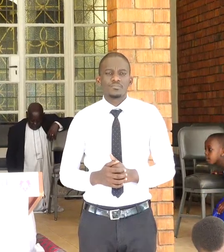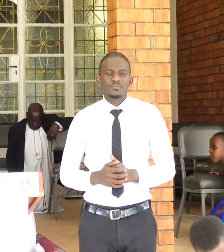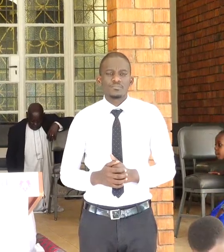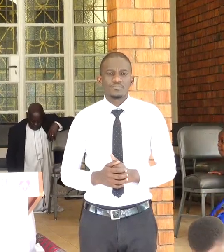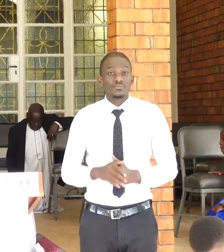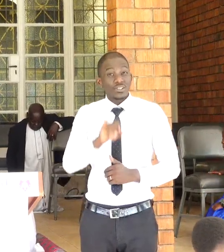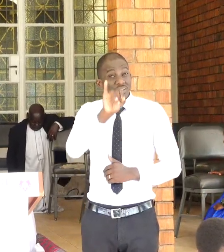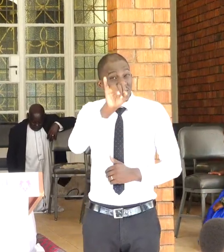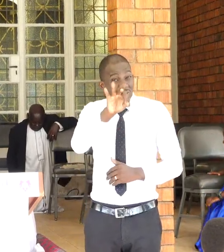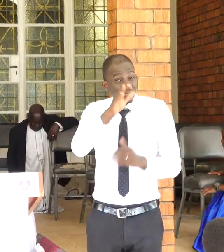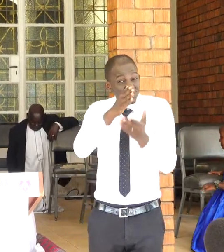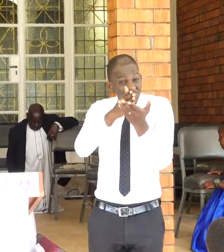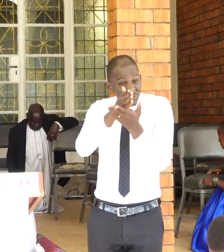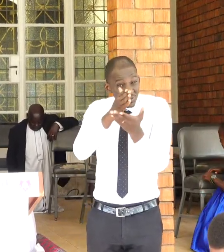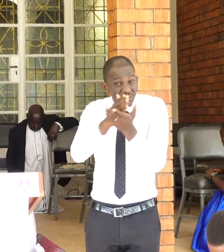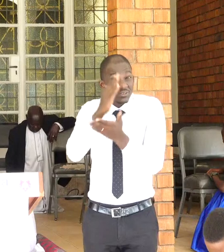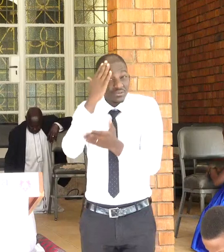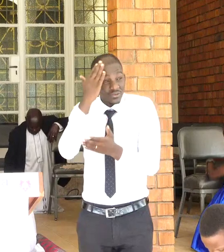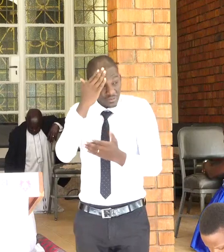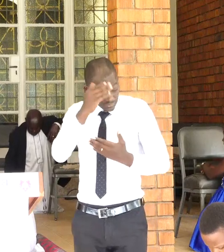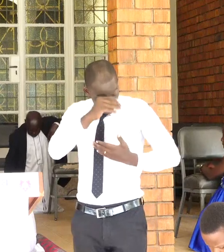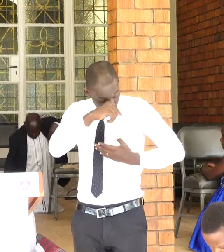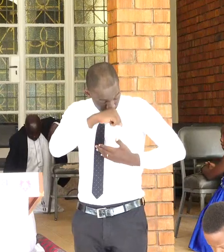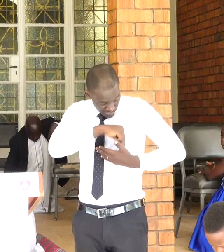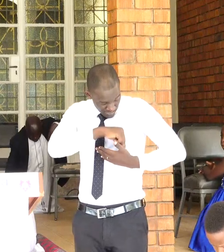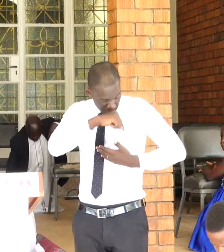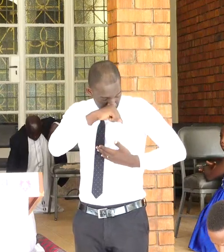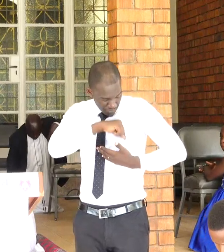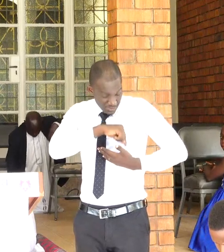bw'okizuula nti ddala mu ggwe mulimu